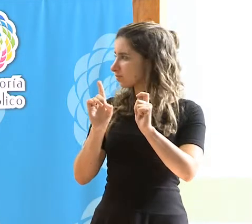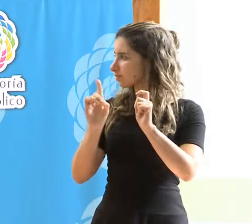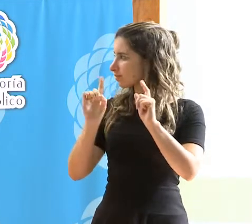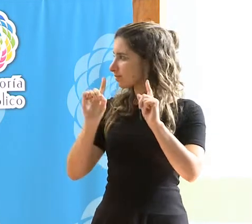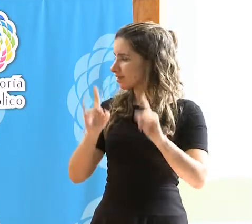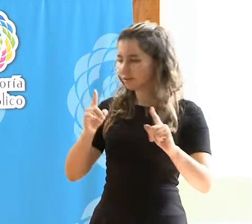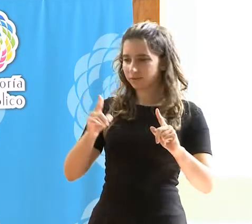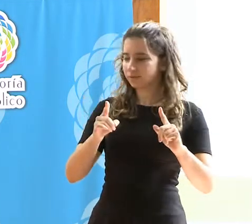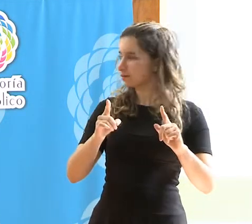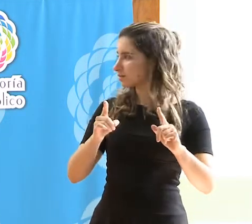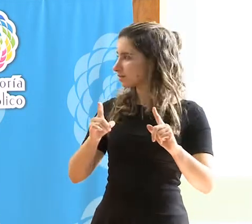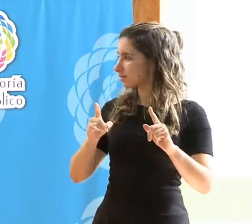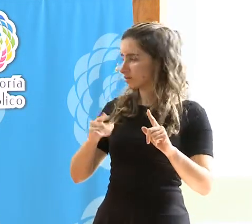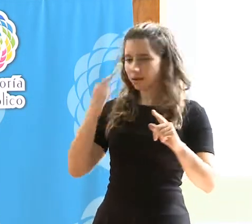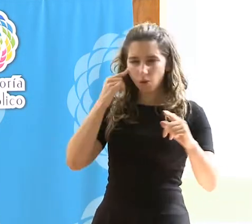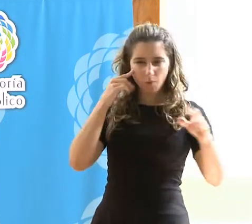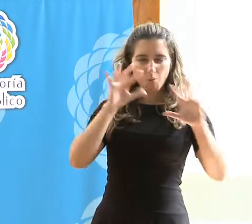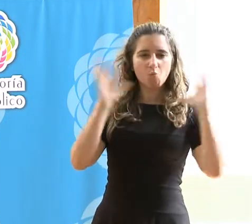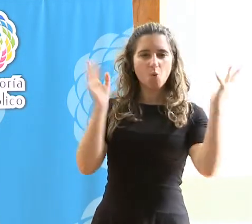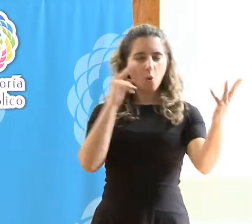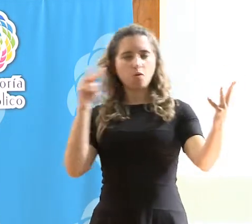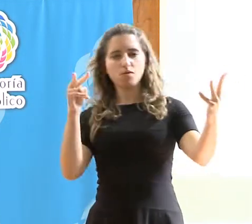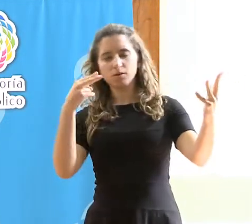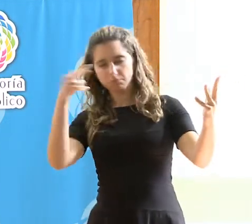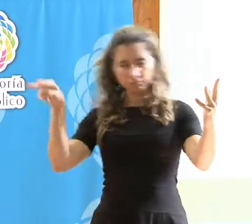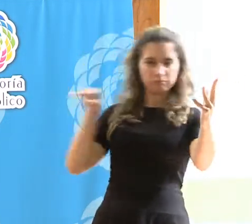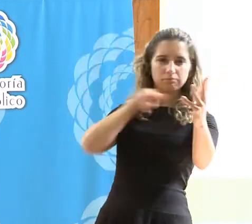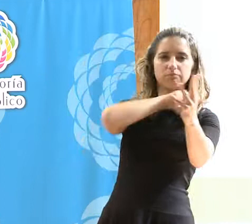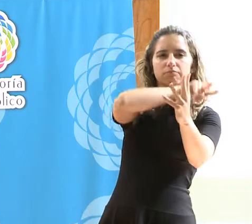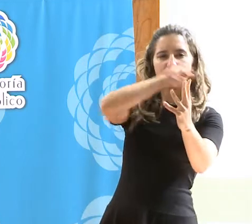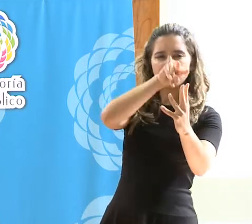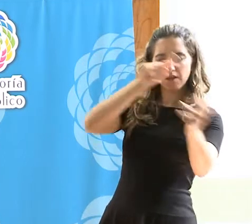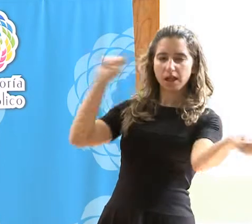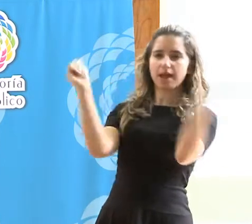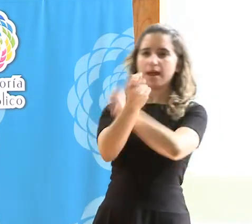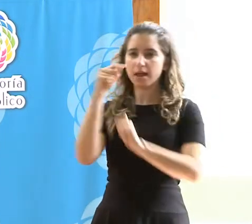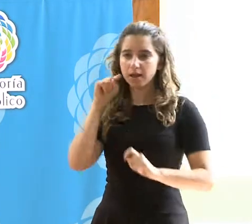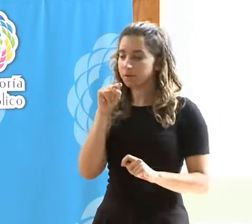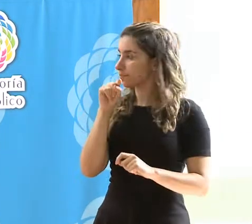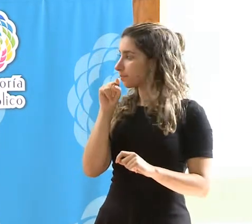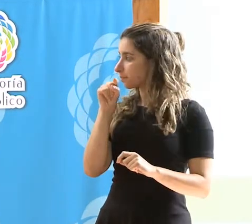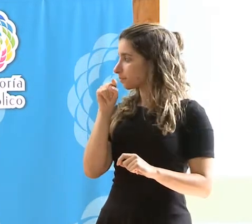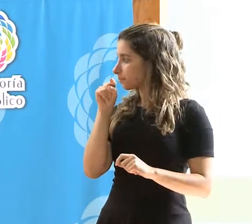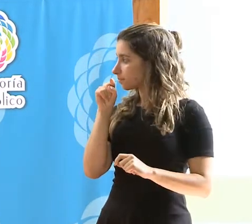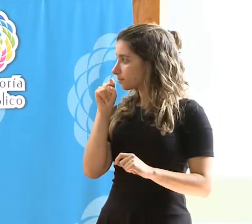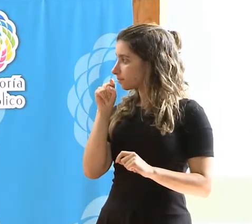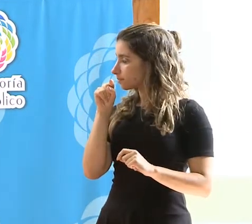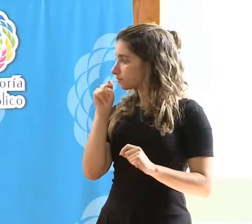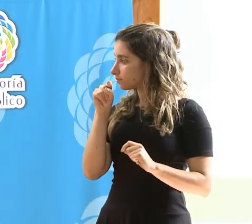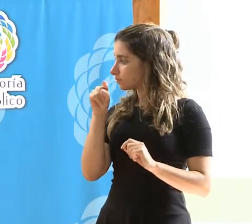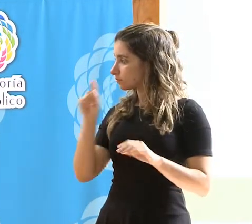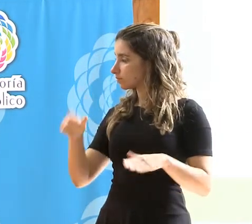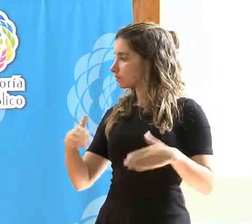cambio completo de perspectiva y de mirada sobre el mundo y sobre nosotros.